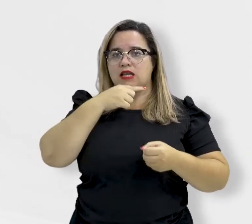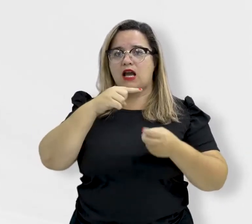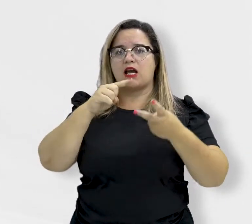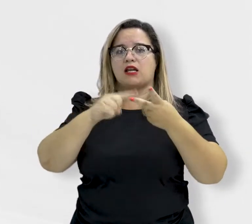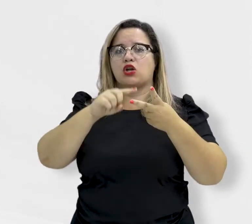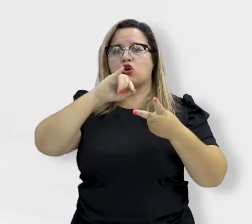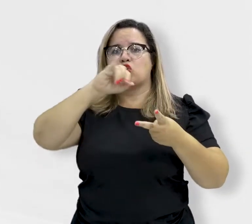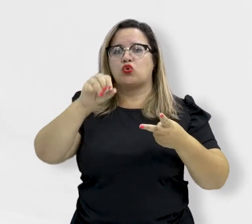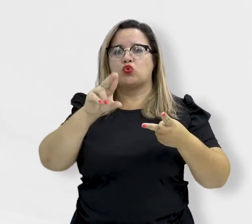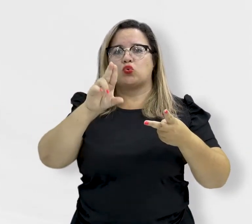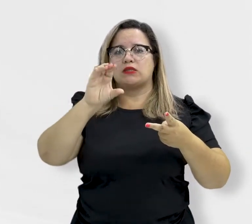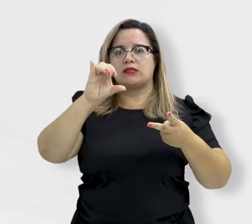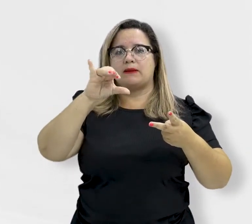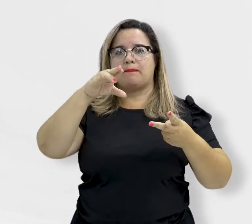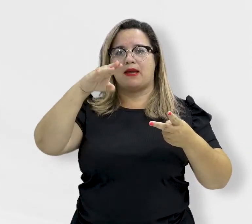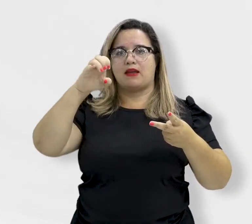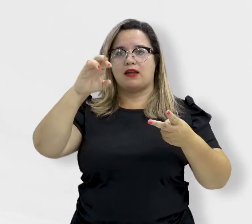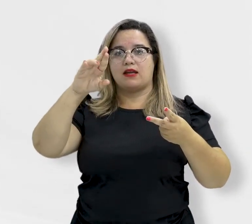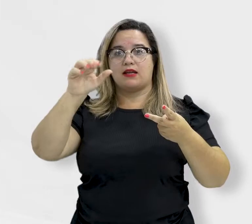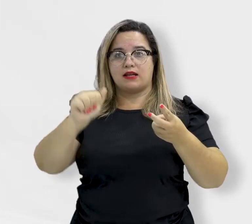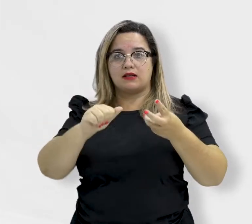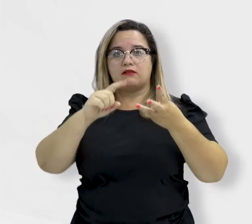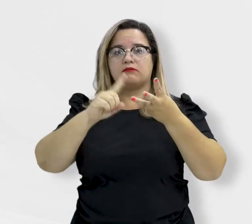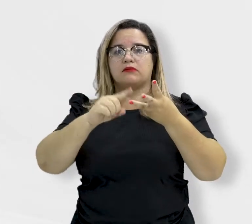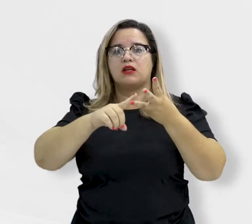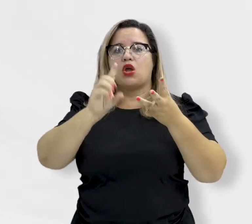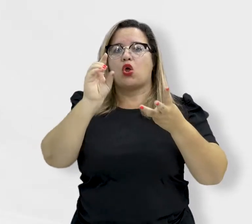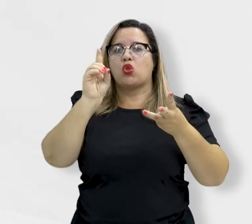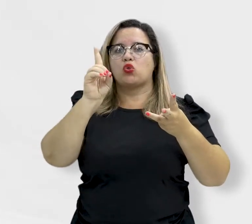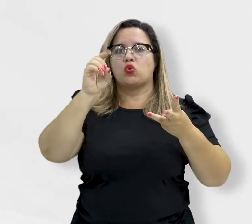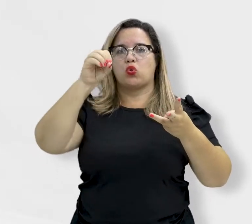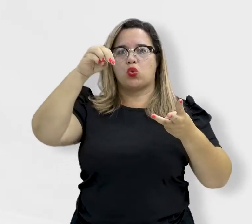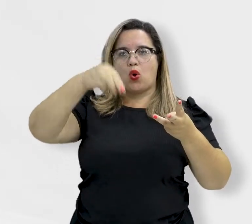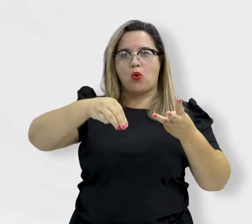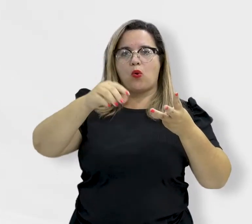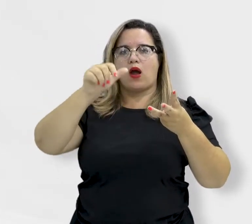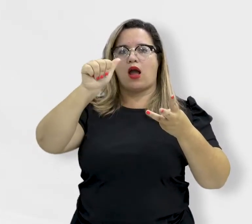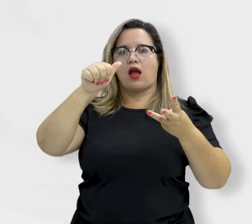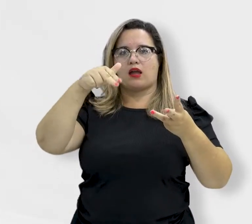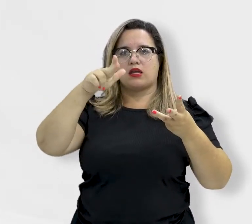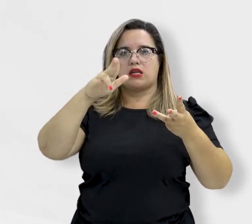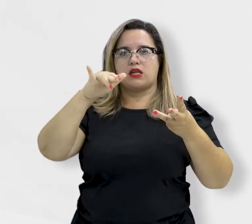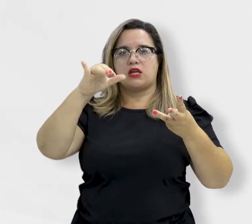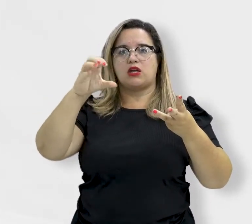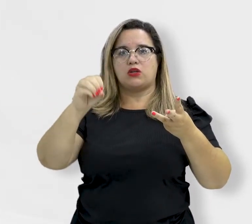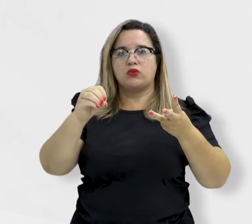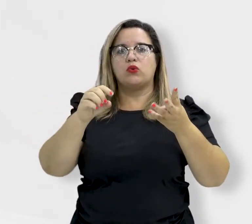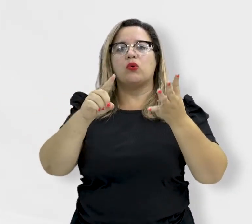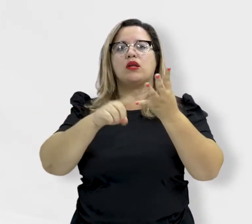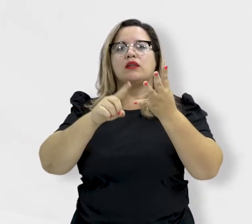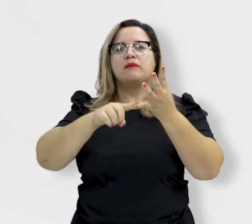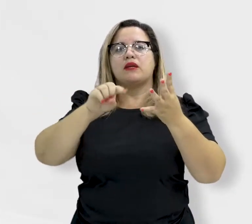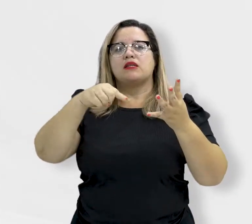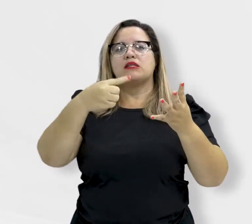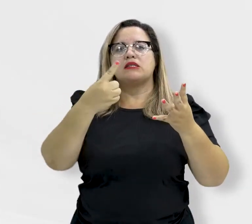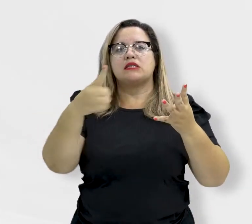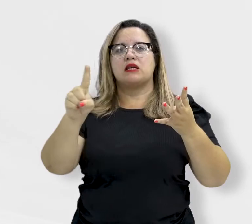que foram unificadas, atendendo ainda a população do município de São Pedro da Sipa. Serão investidos